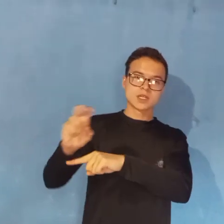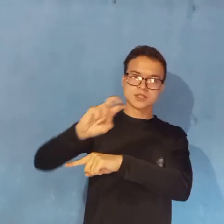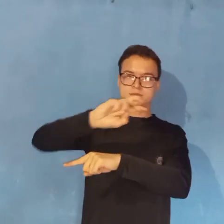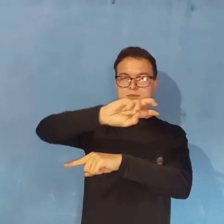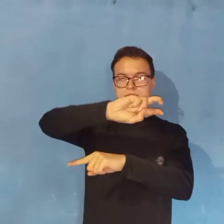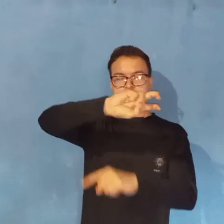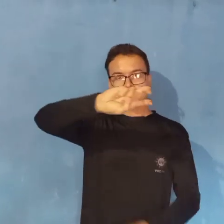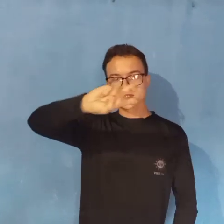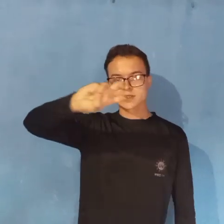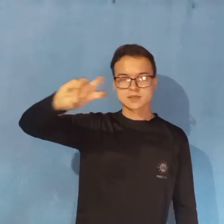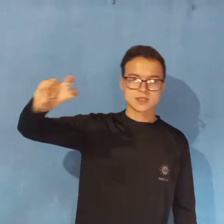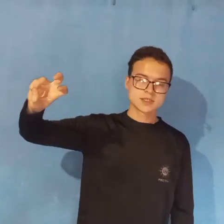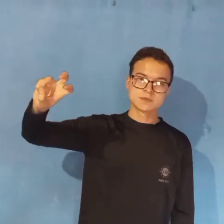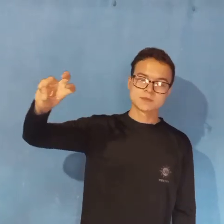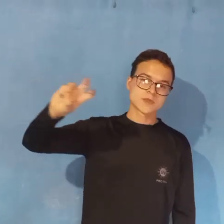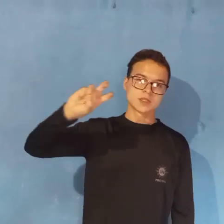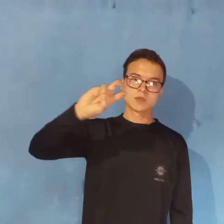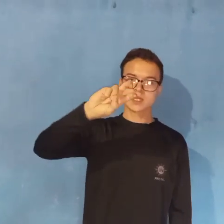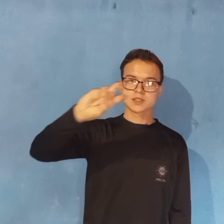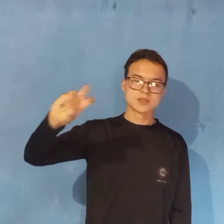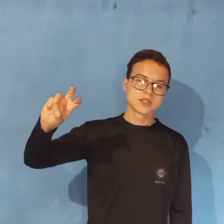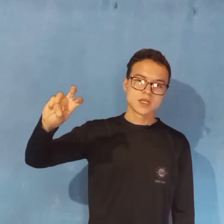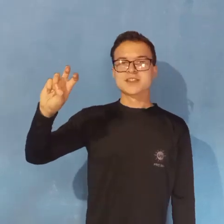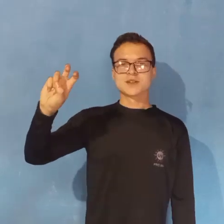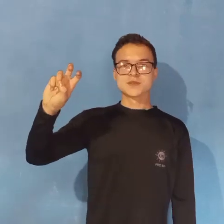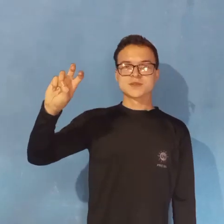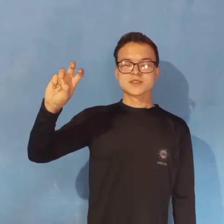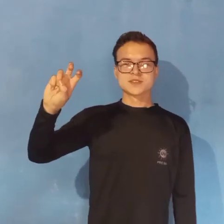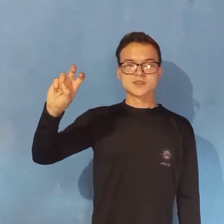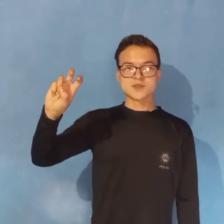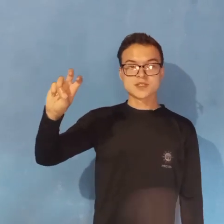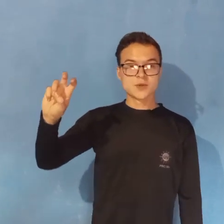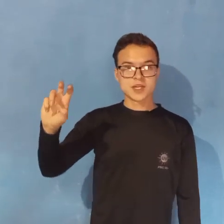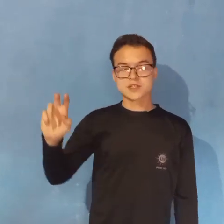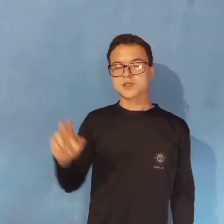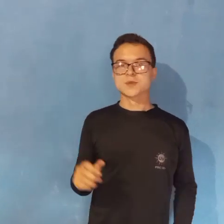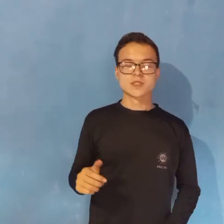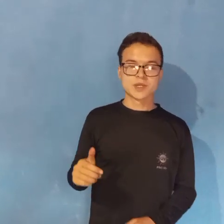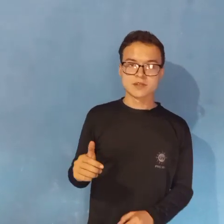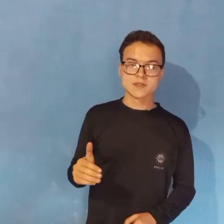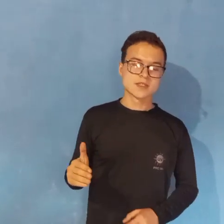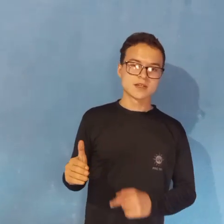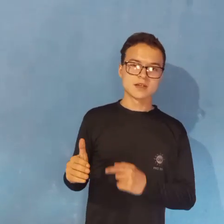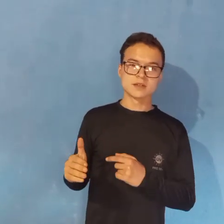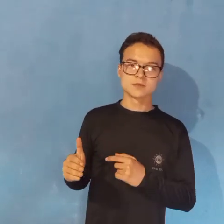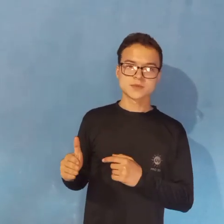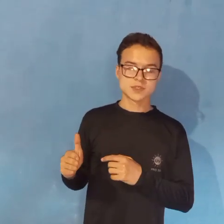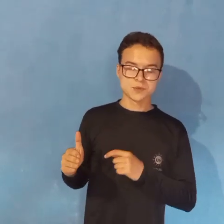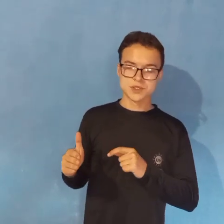igualdade, a gente faz assim, igualdade. O nosso sinal que a gente usa para fazer o sinal